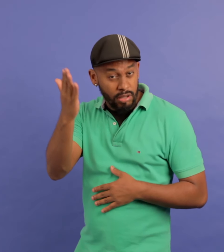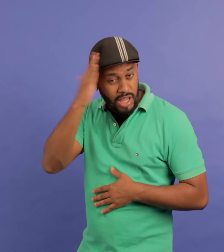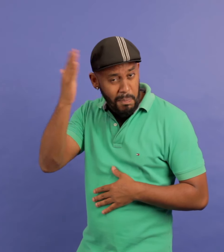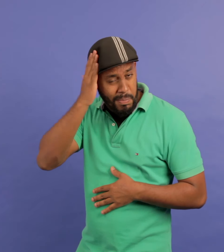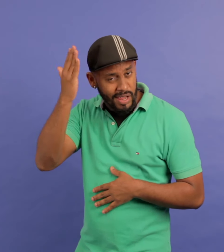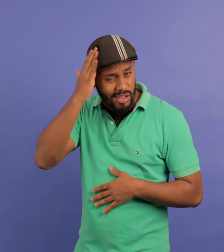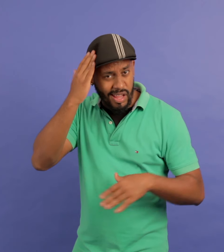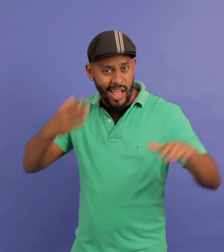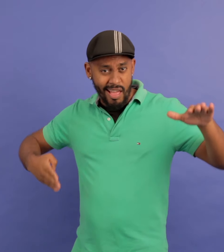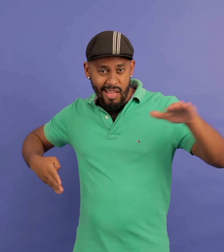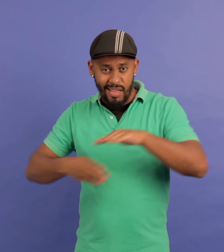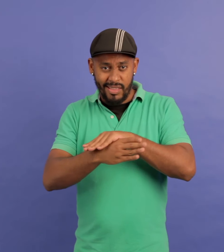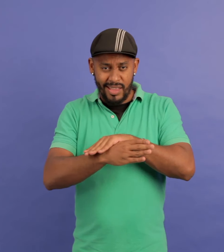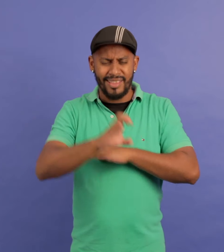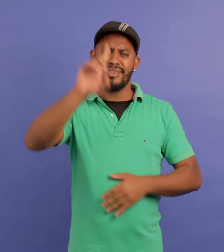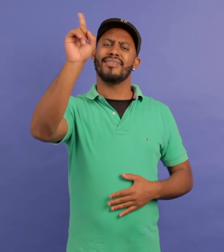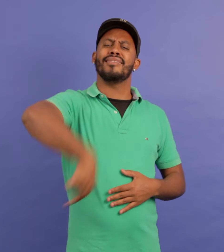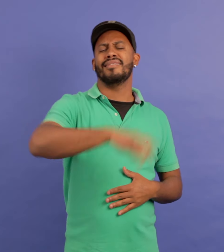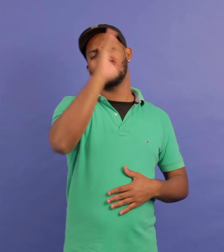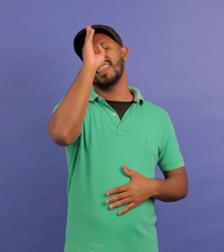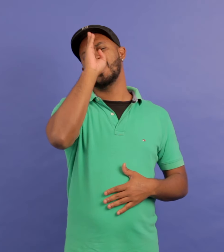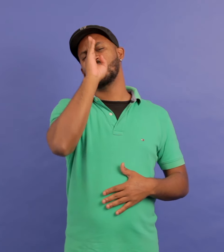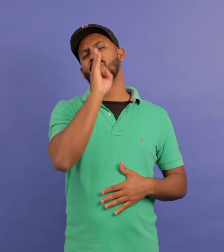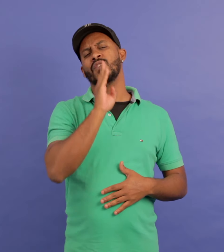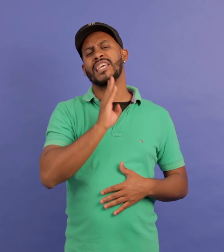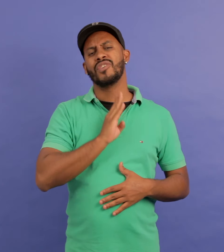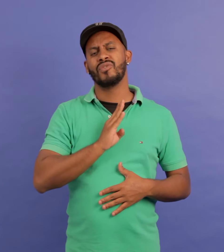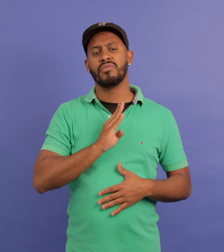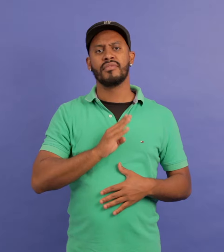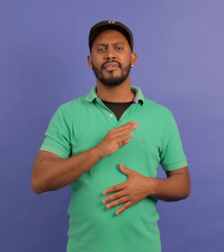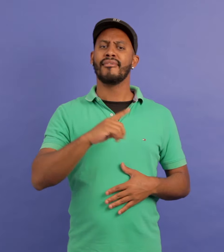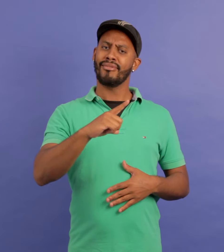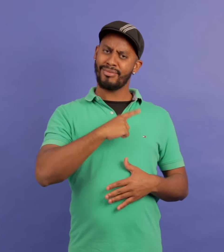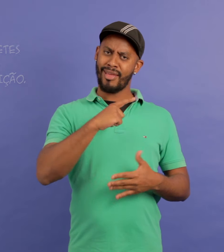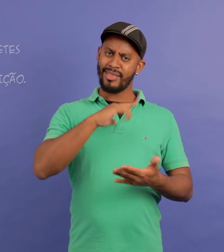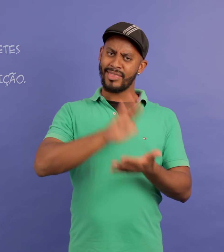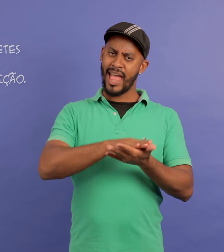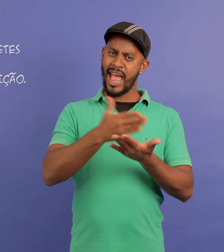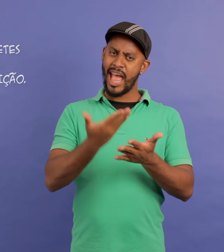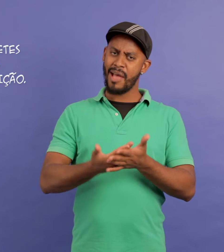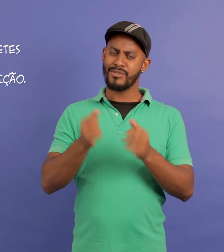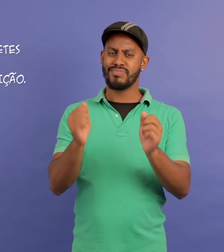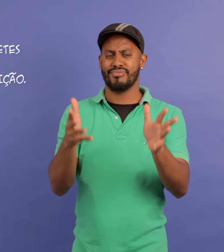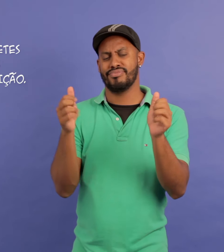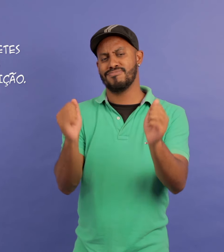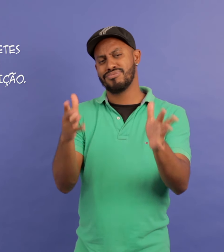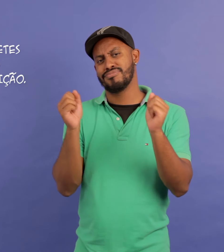Quer saber? A entrada é gratuita. E terá intérpretes de libras